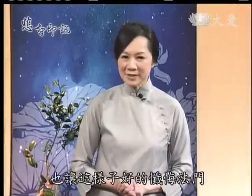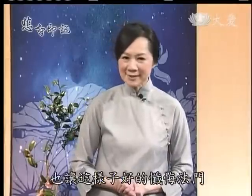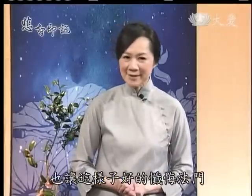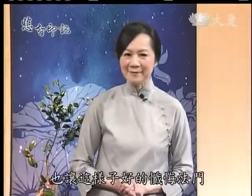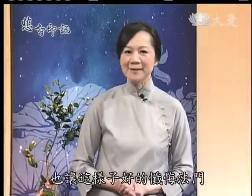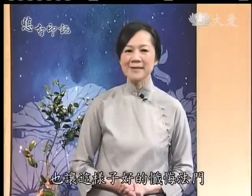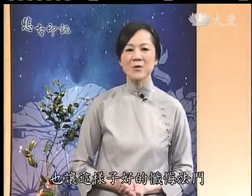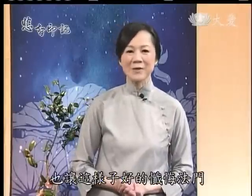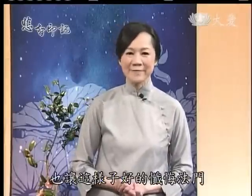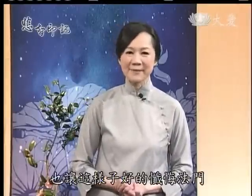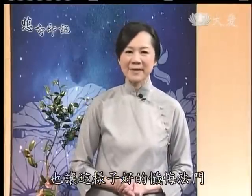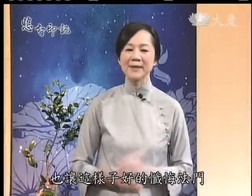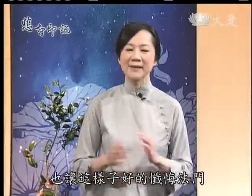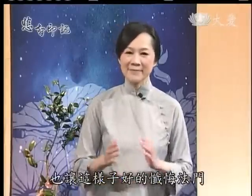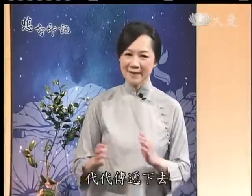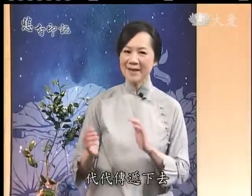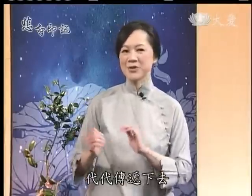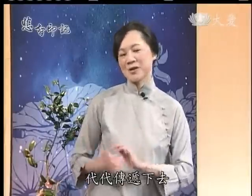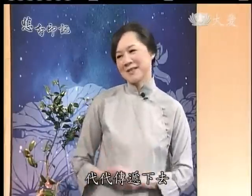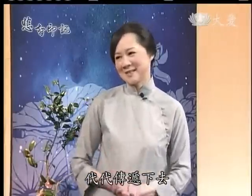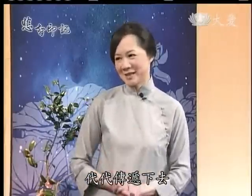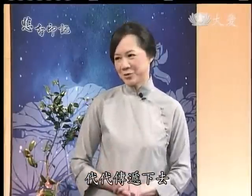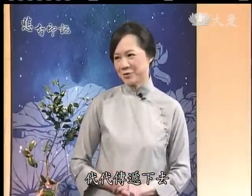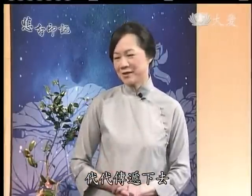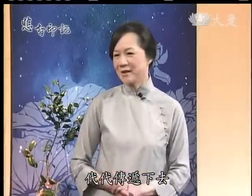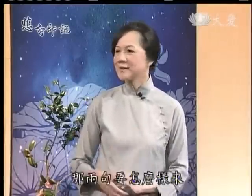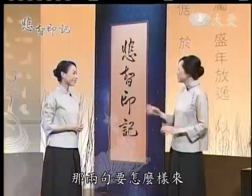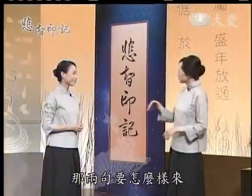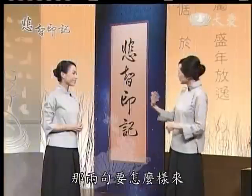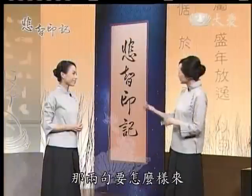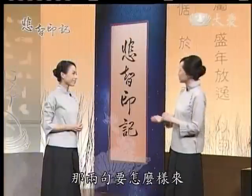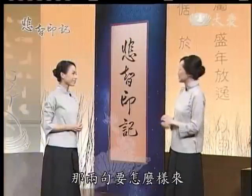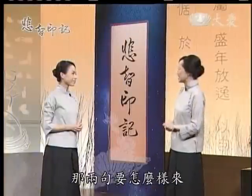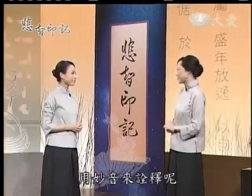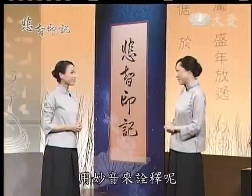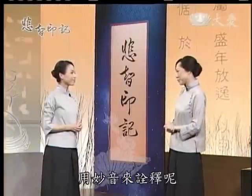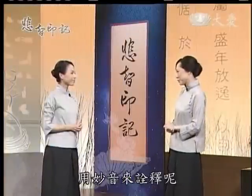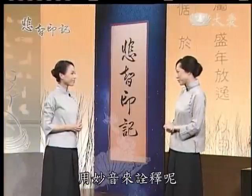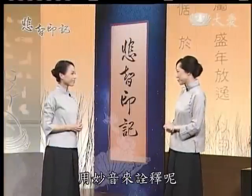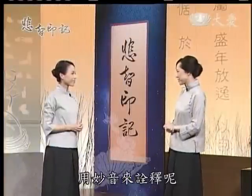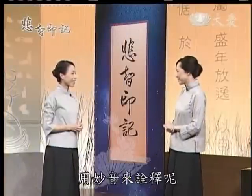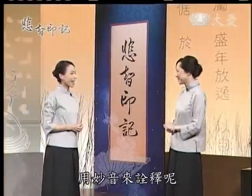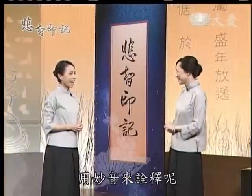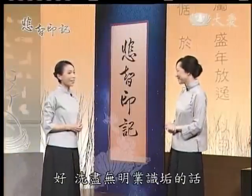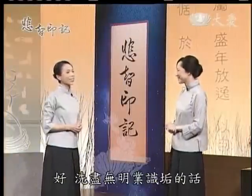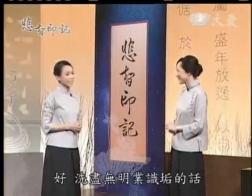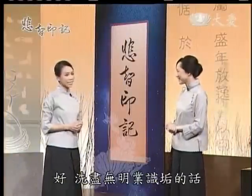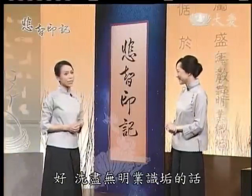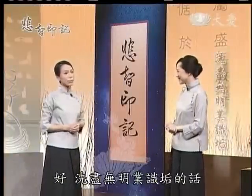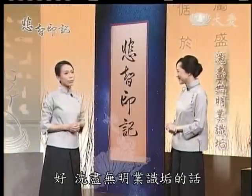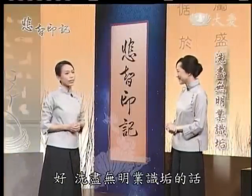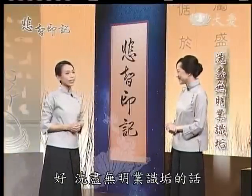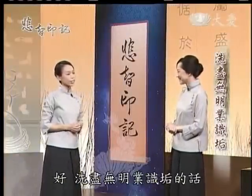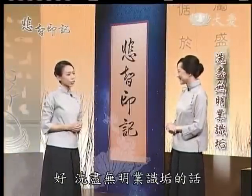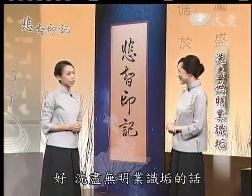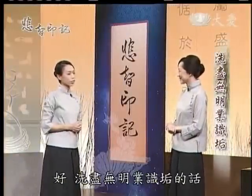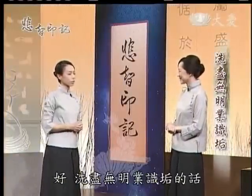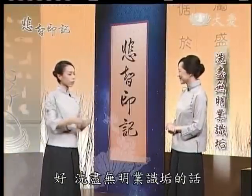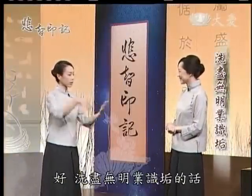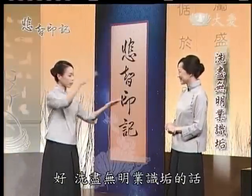这样子好的忏悔法门代代传递下去。那两句要怎么样来用妙音诠释呢？ 好，洗净无名业事垢的话